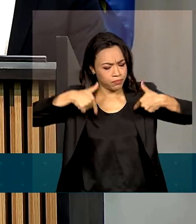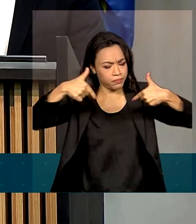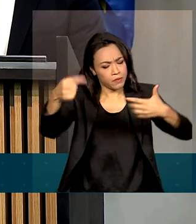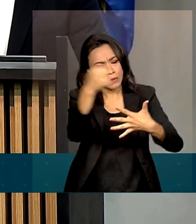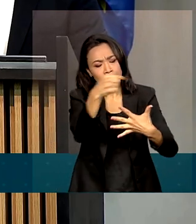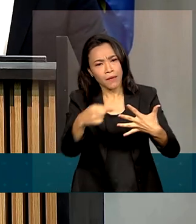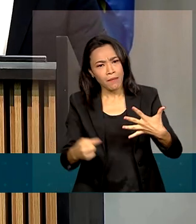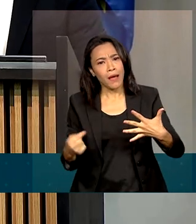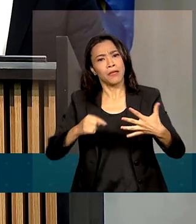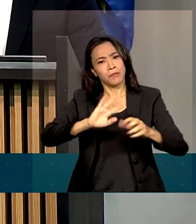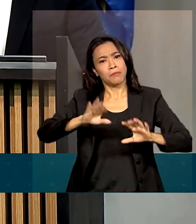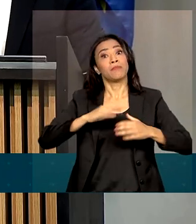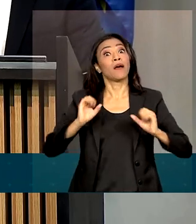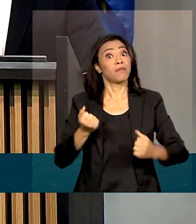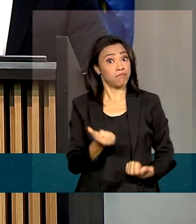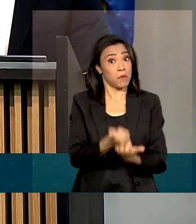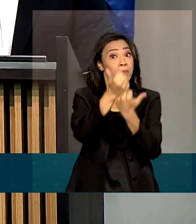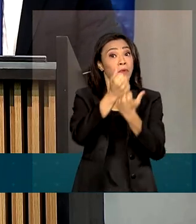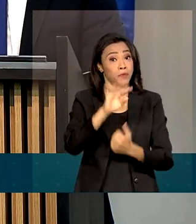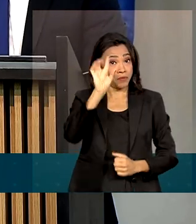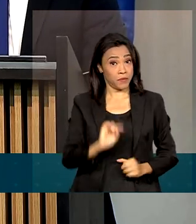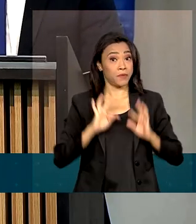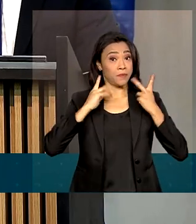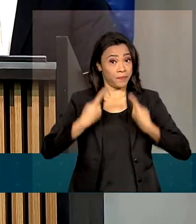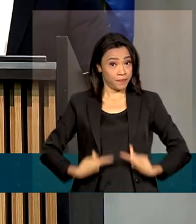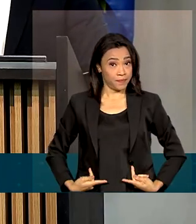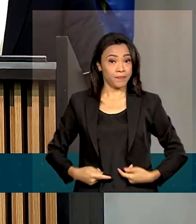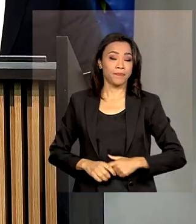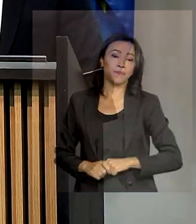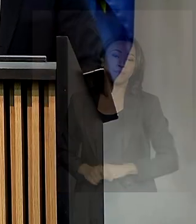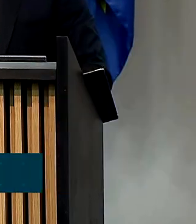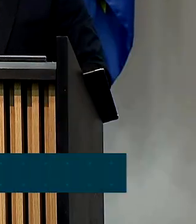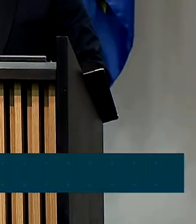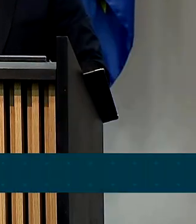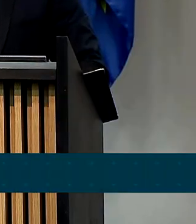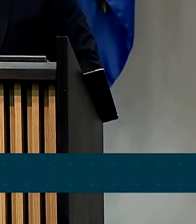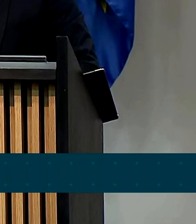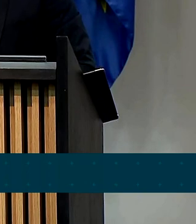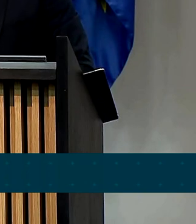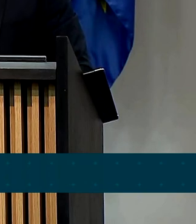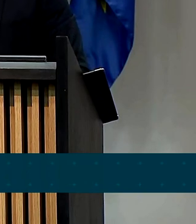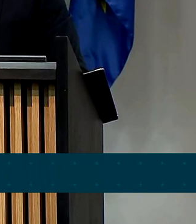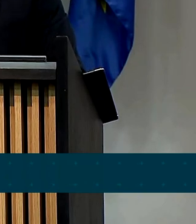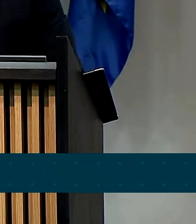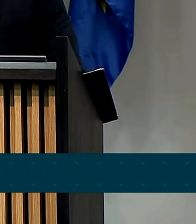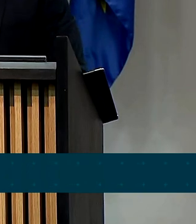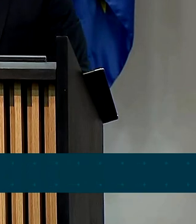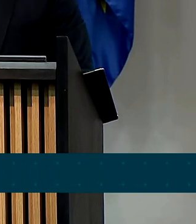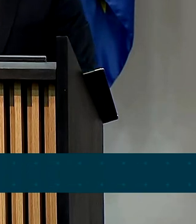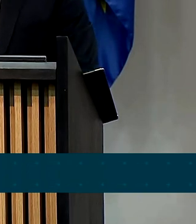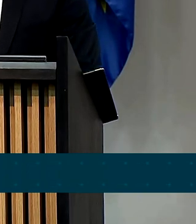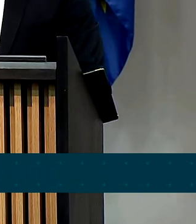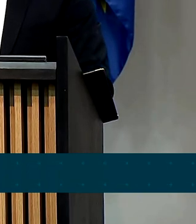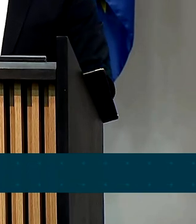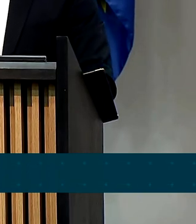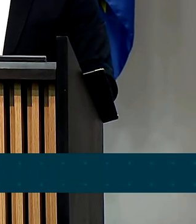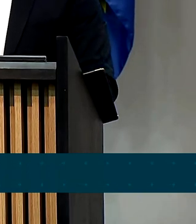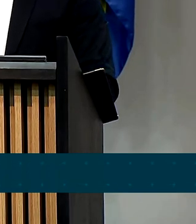proteção e promoção dos direitos humanos. Um a cada quatro brasileiros hoje é beneficiário direto do Programa Auxílio Brasil.